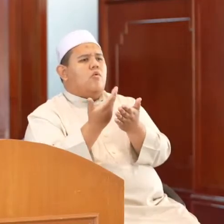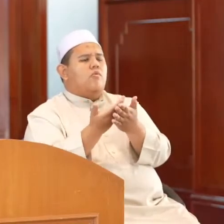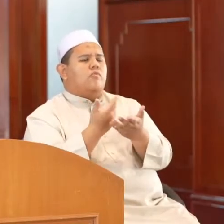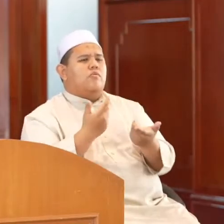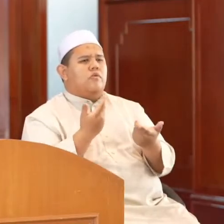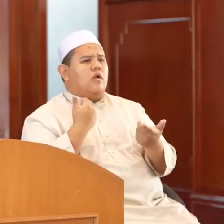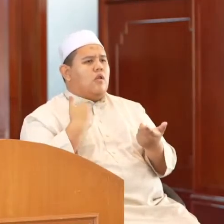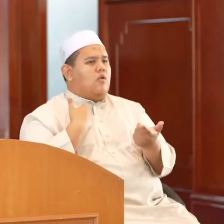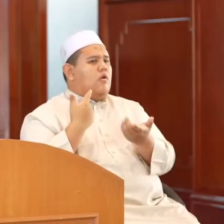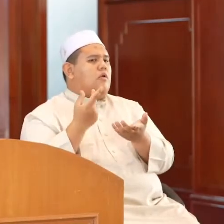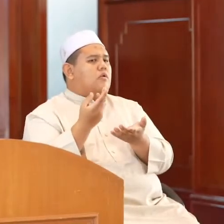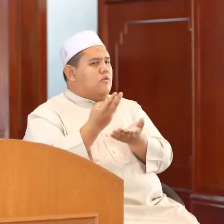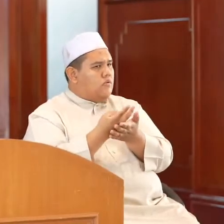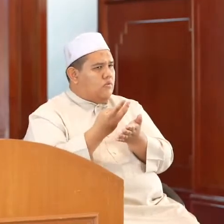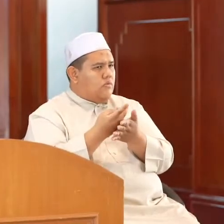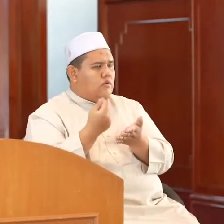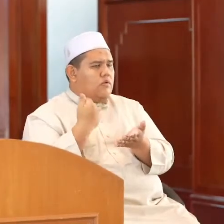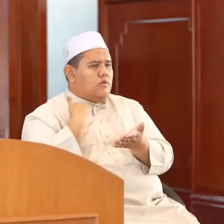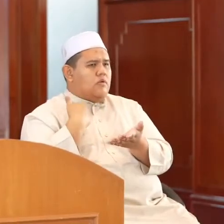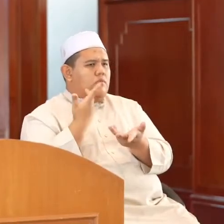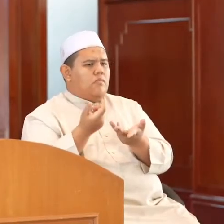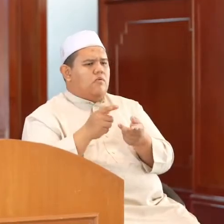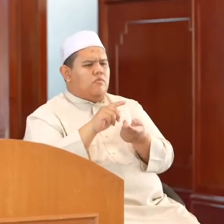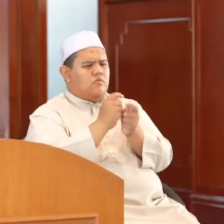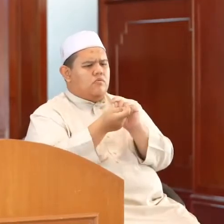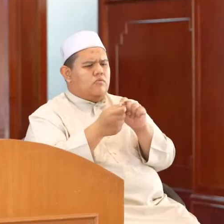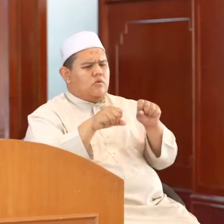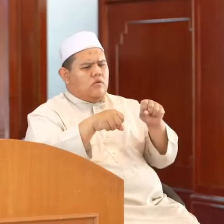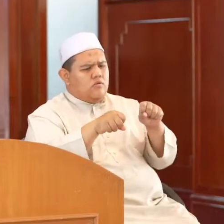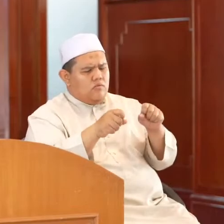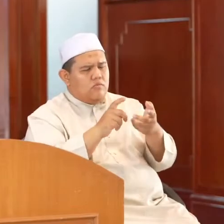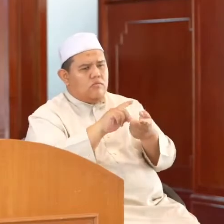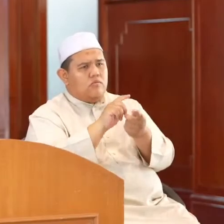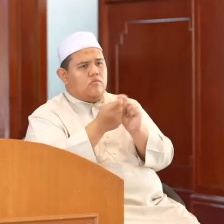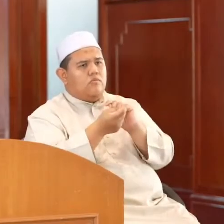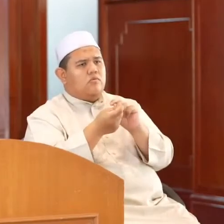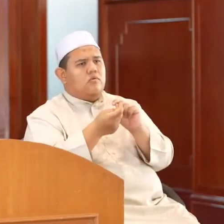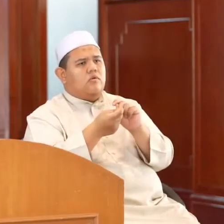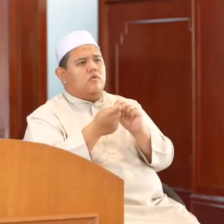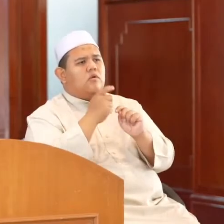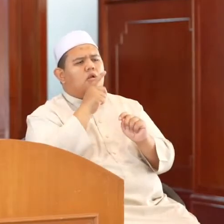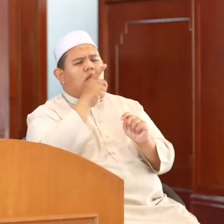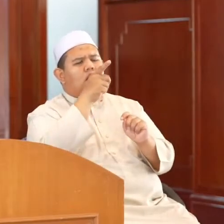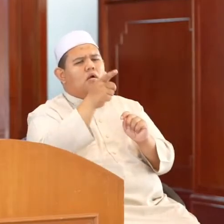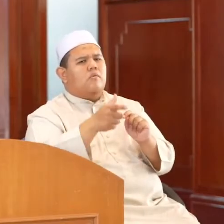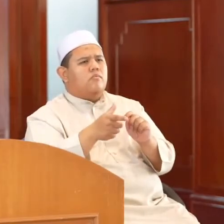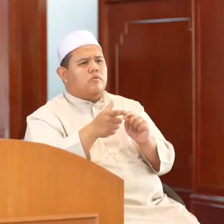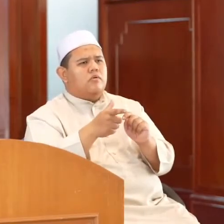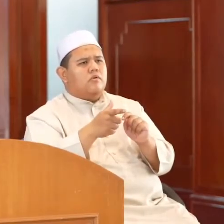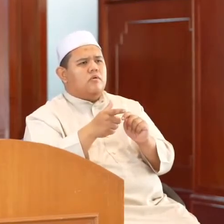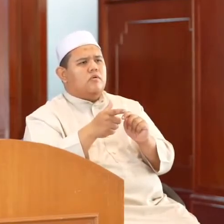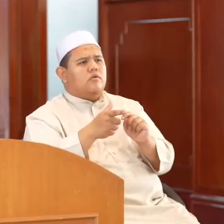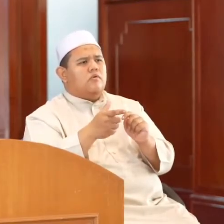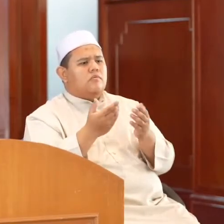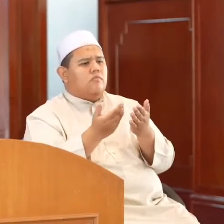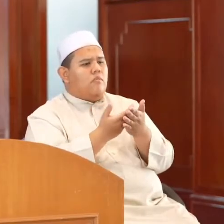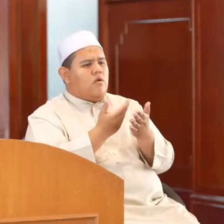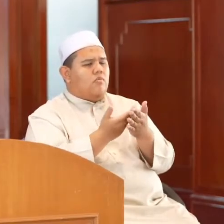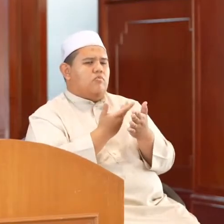Kalau ada rezeki motosikal saya tu tahun 85 rare dah. Kalau boleh biarlah